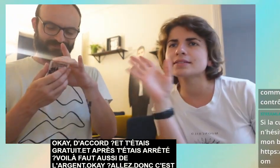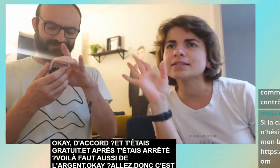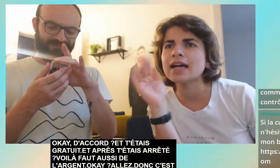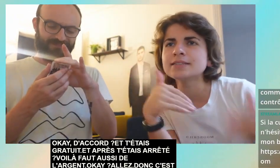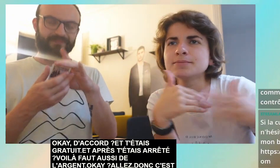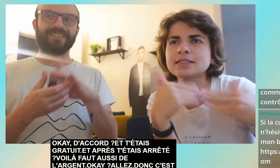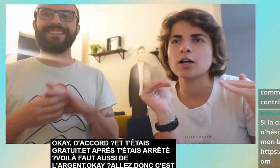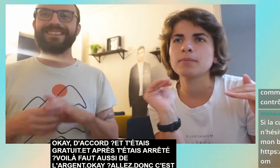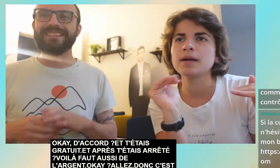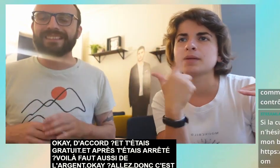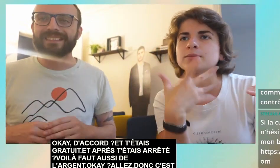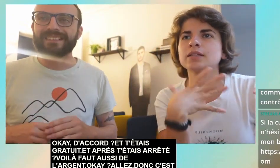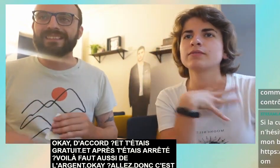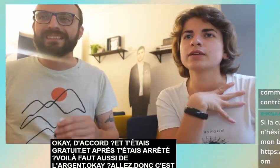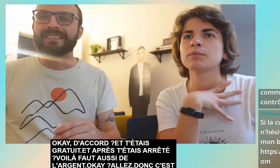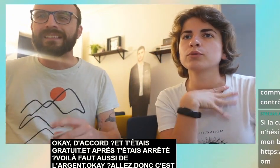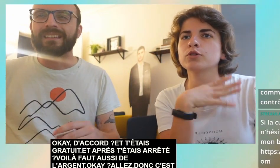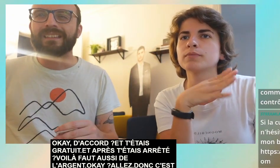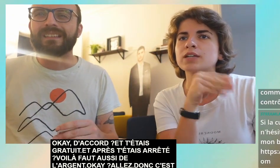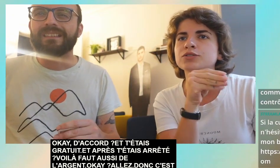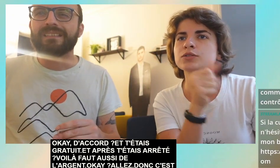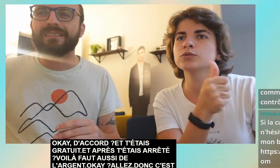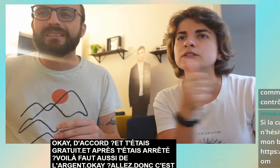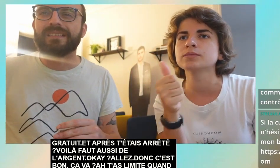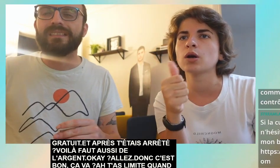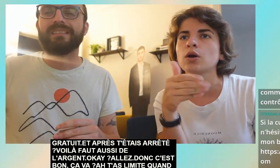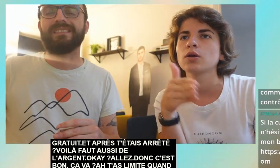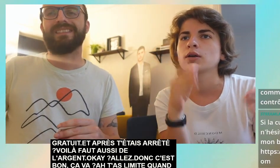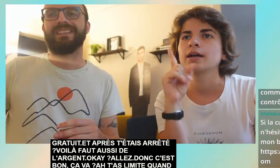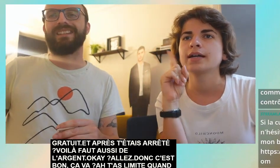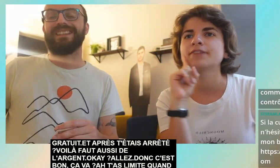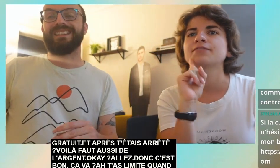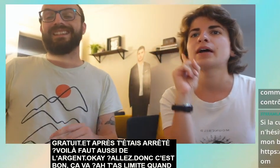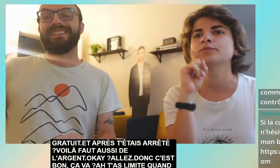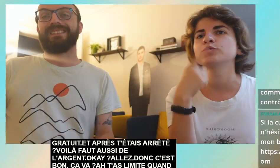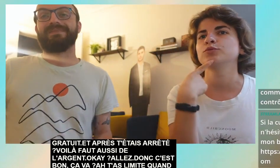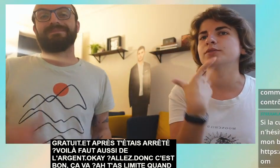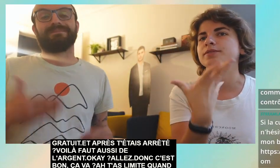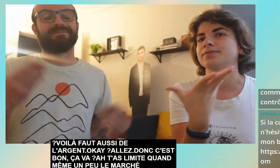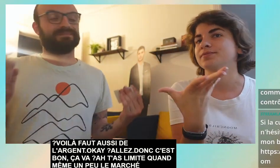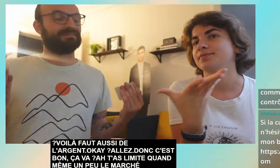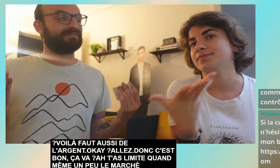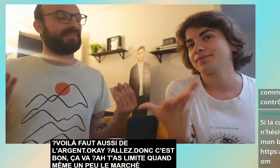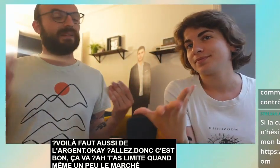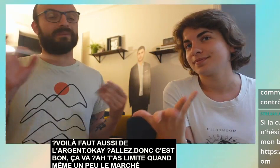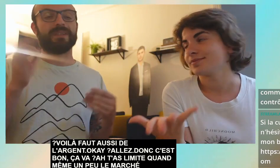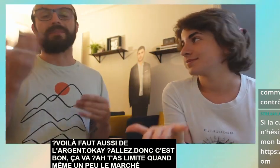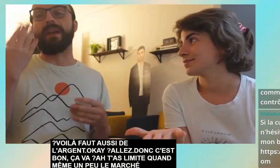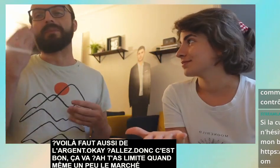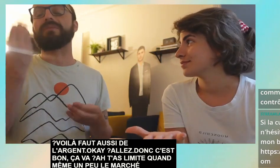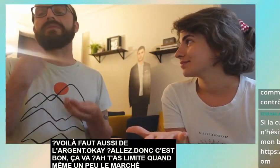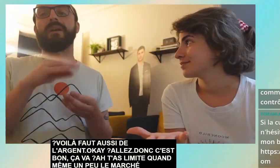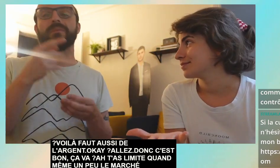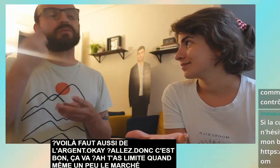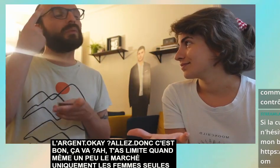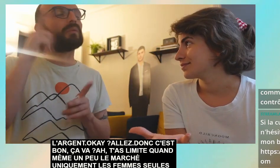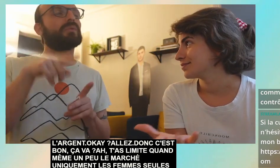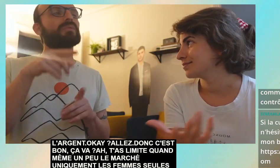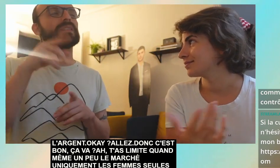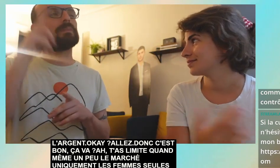t'as limite quand même, à mon avis, un peu le marché uniquement les femmes sourdes. Oui, puis en plus faut aussi